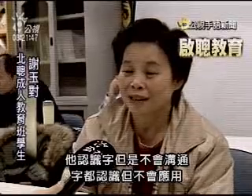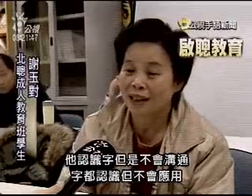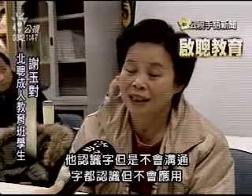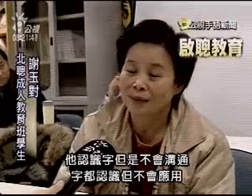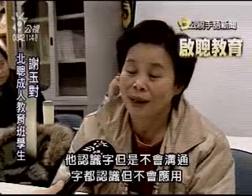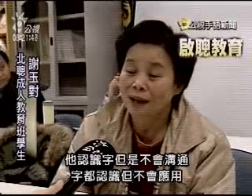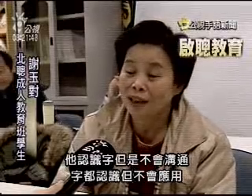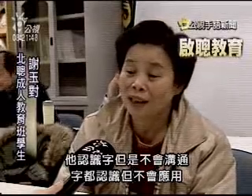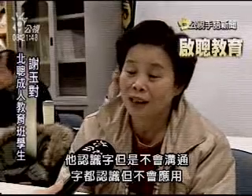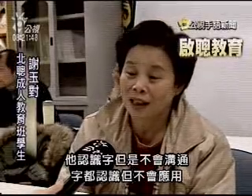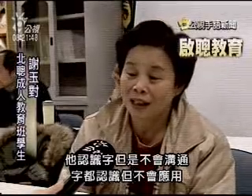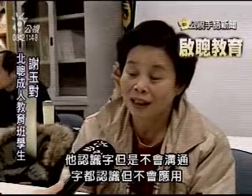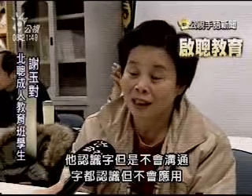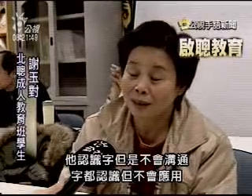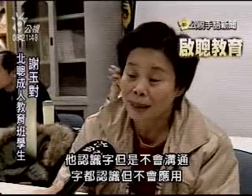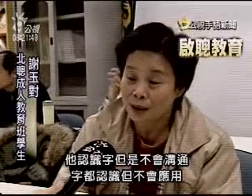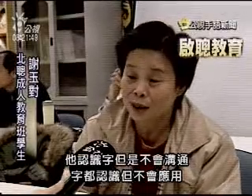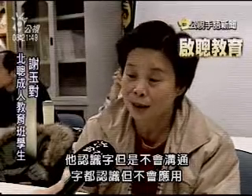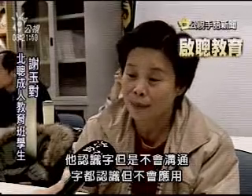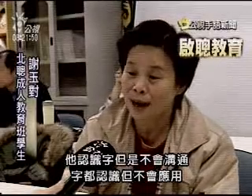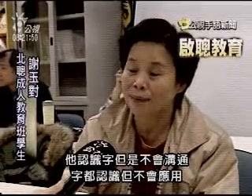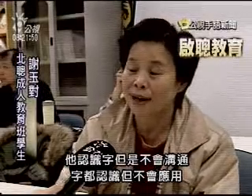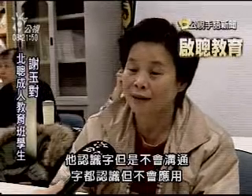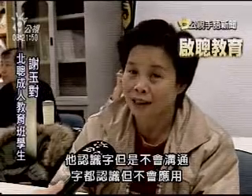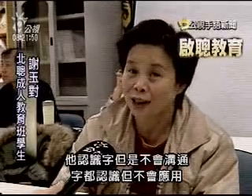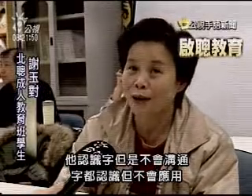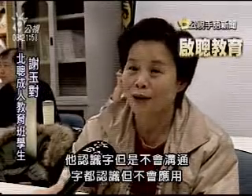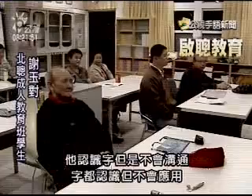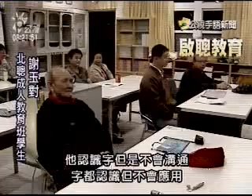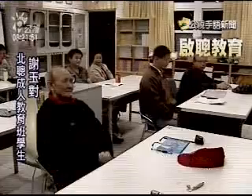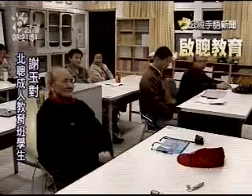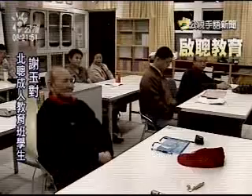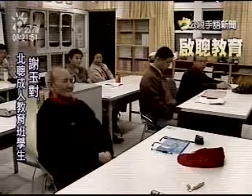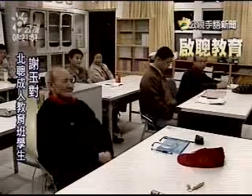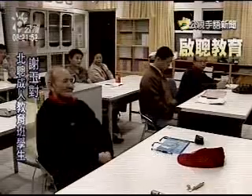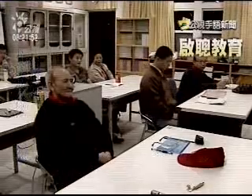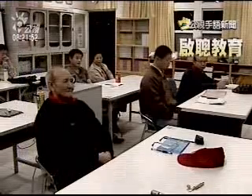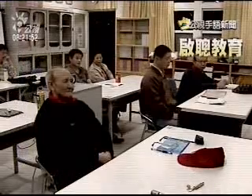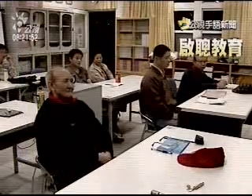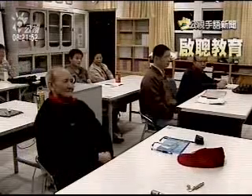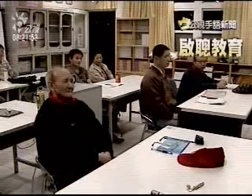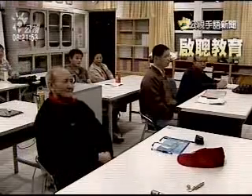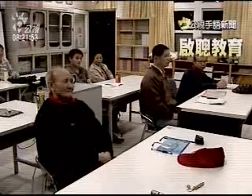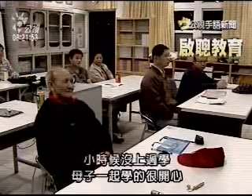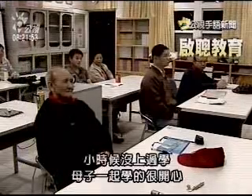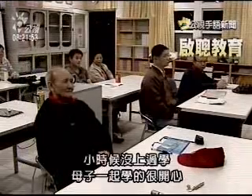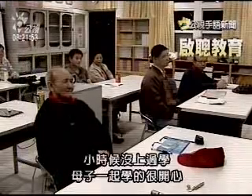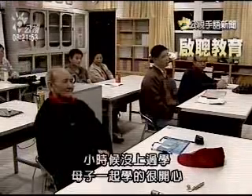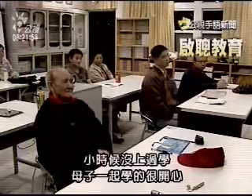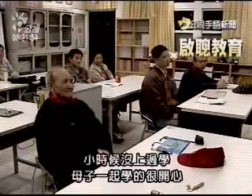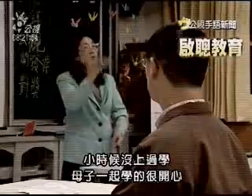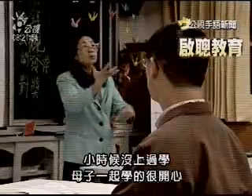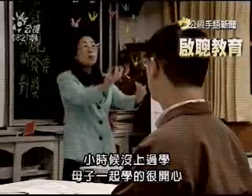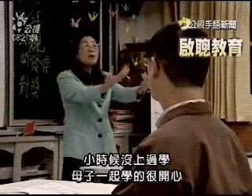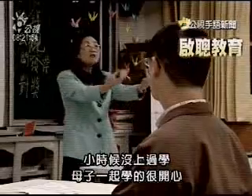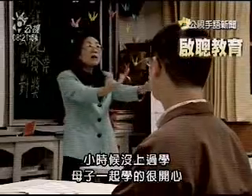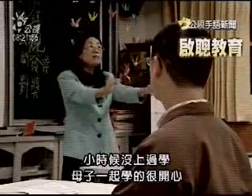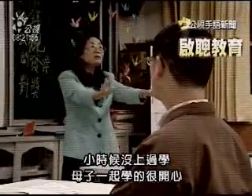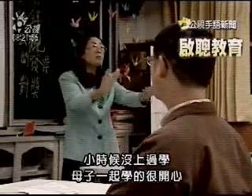这个字，未晓字，字不足深的，啊未晓利用。 小时候没上过学，母子一起学得很开